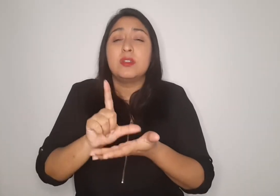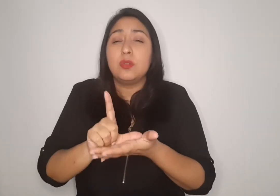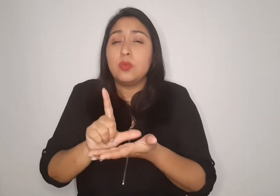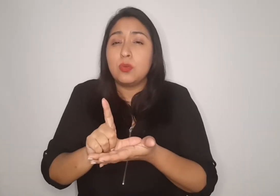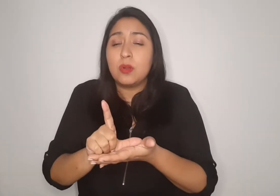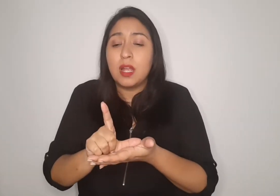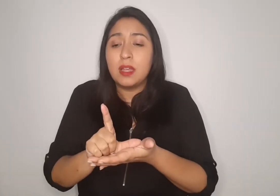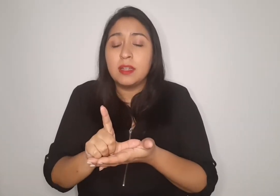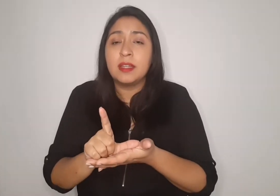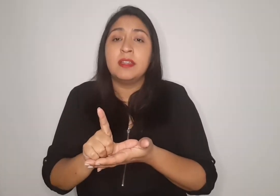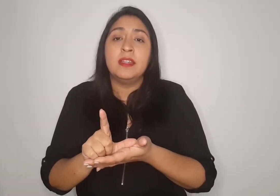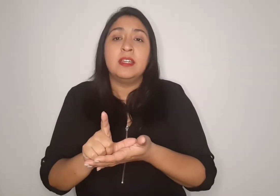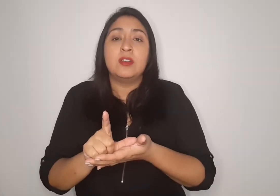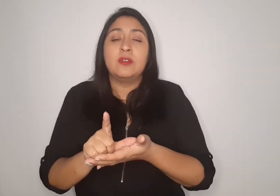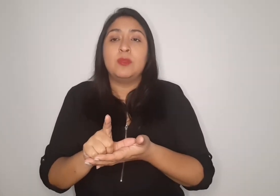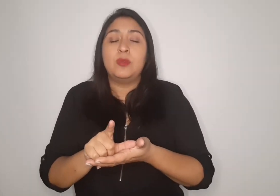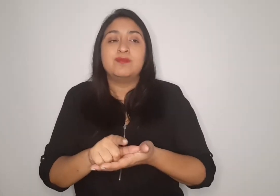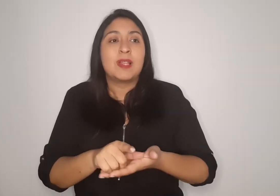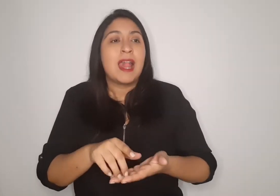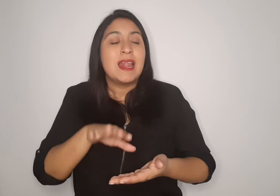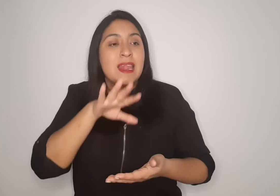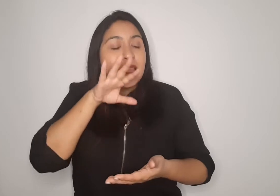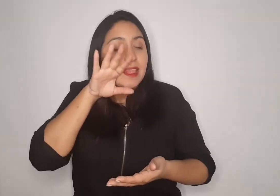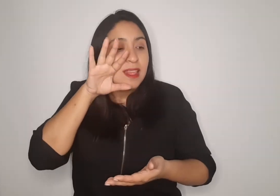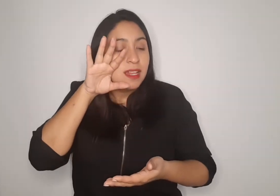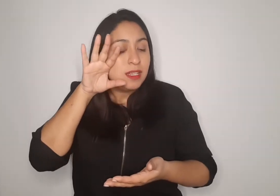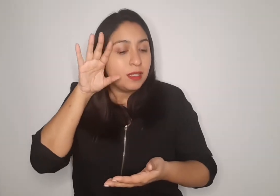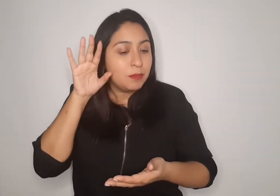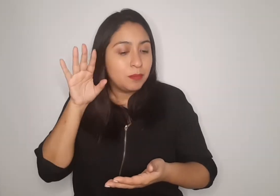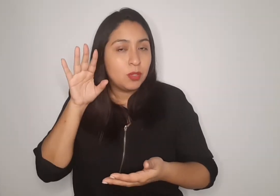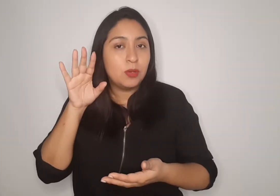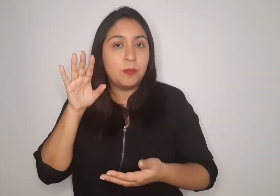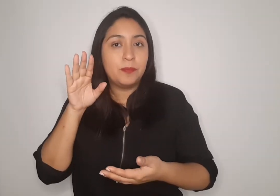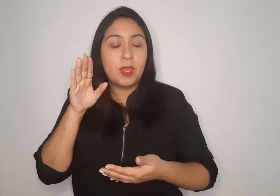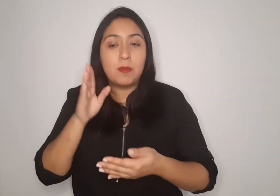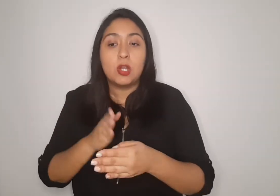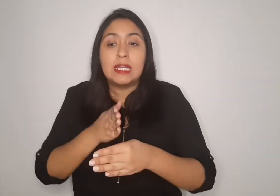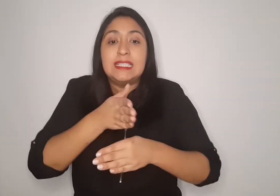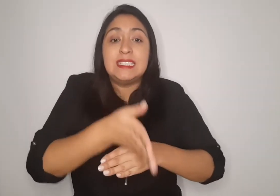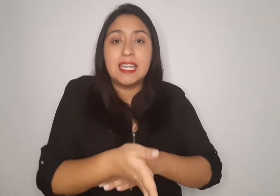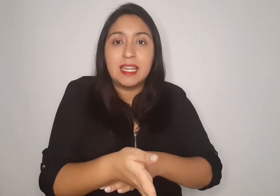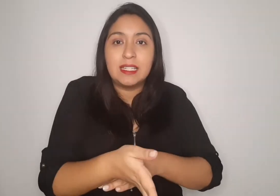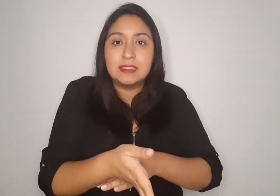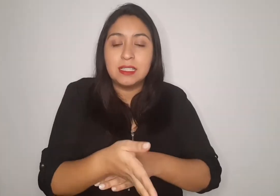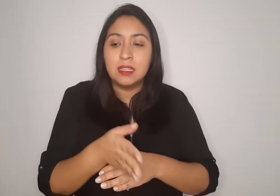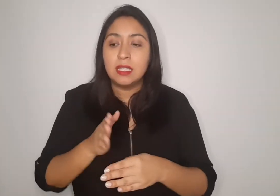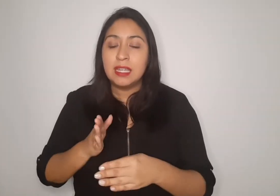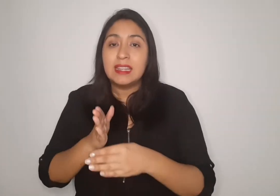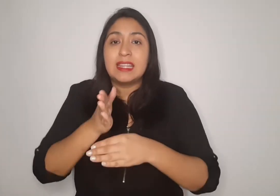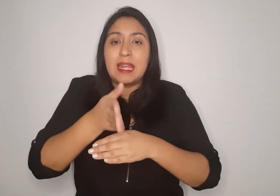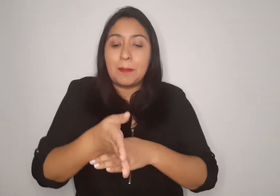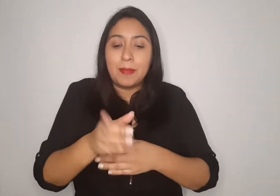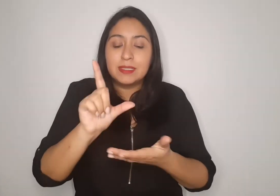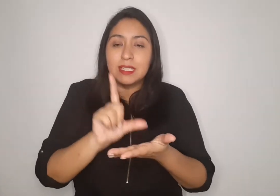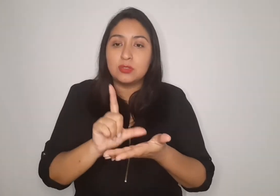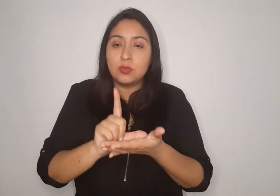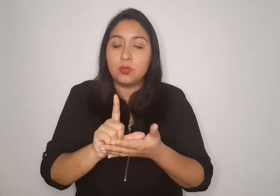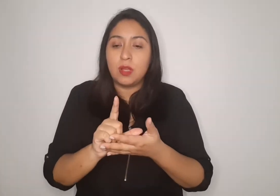especie de limpia el lugar. Tú pasas por una puerta hacia otro espacio, pero es un espacio espiritual, ¿ya? Es